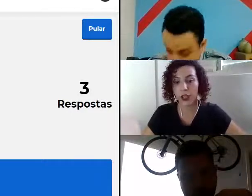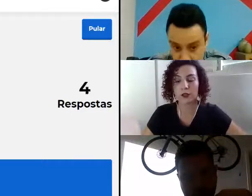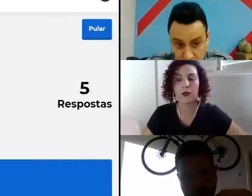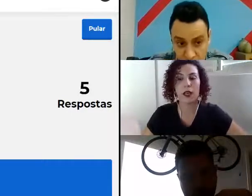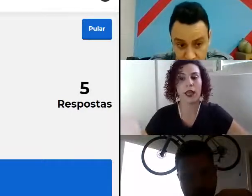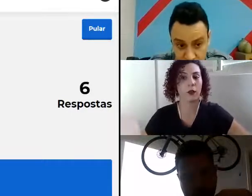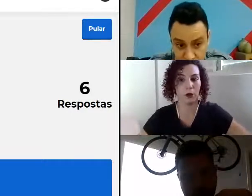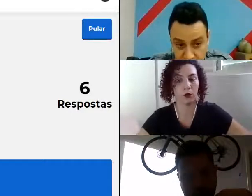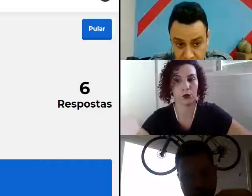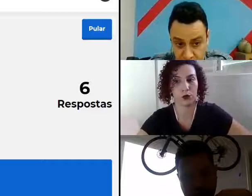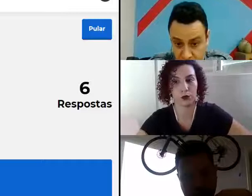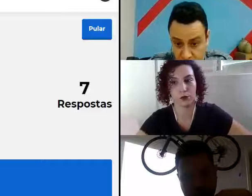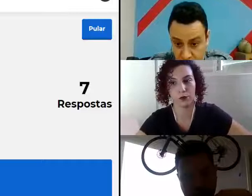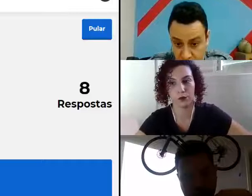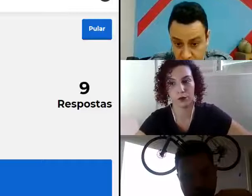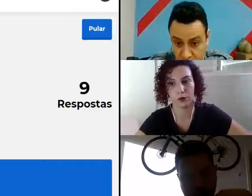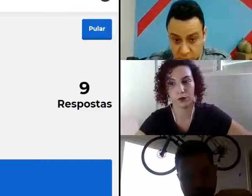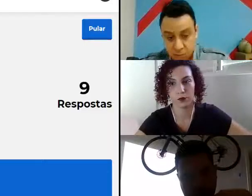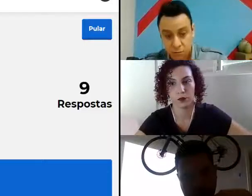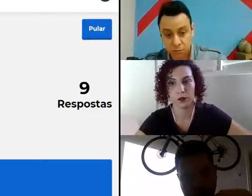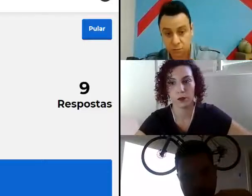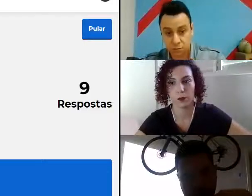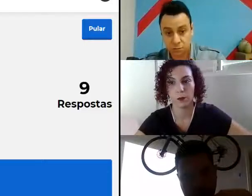verde, gestos aleatórios?